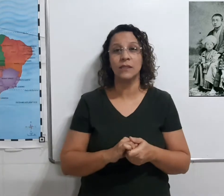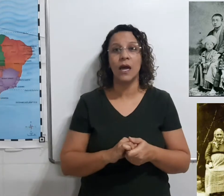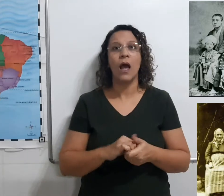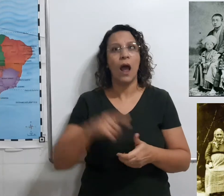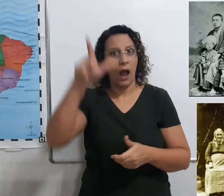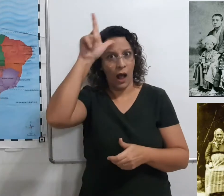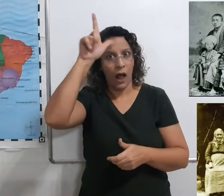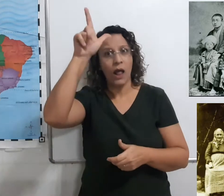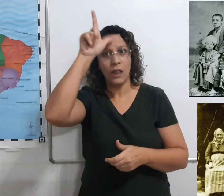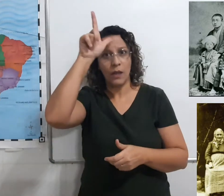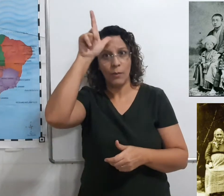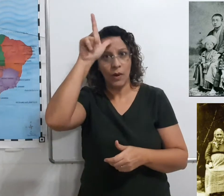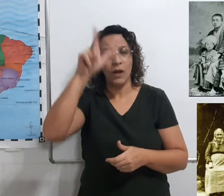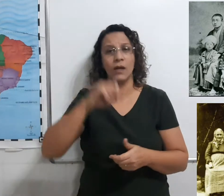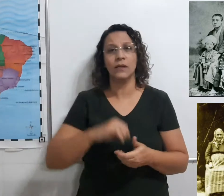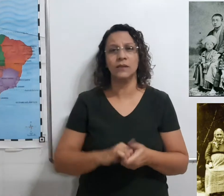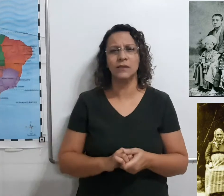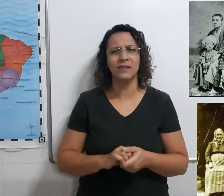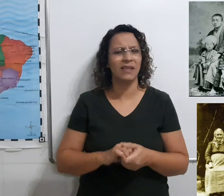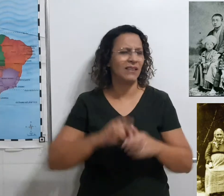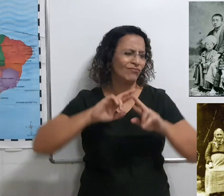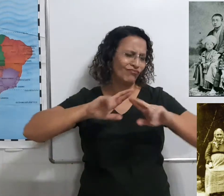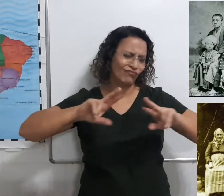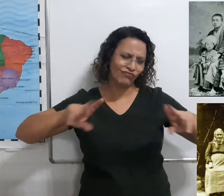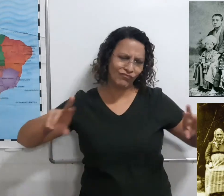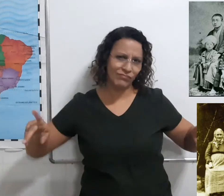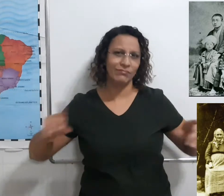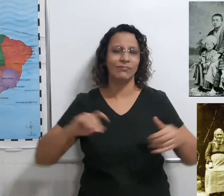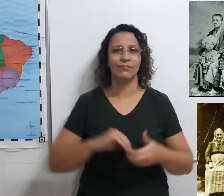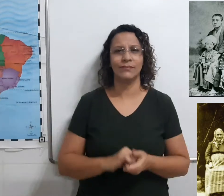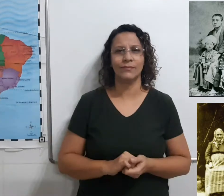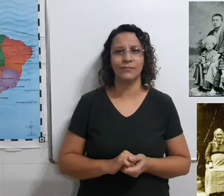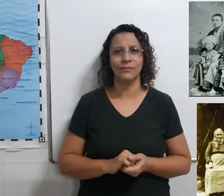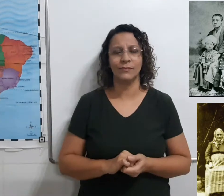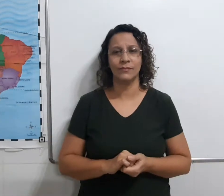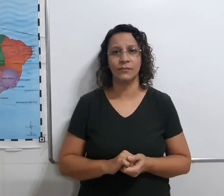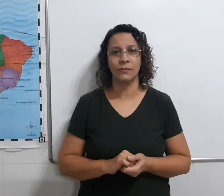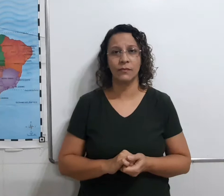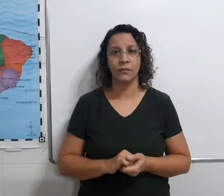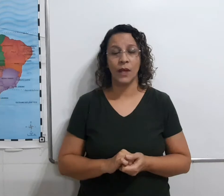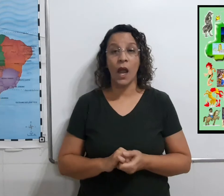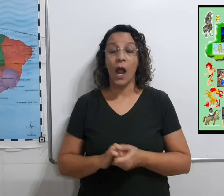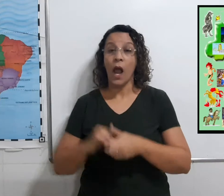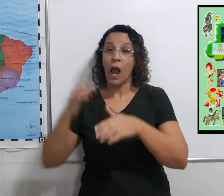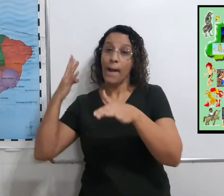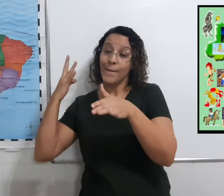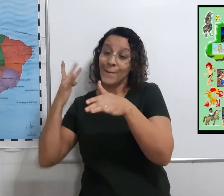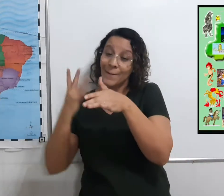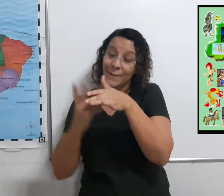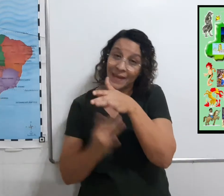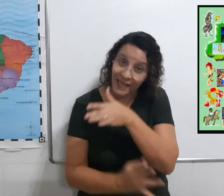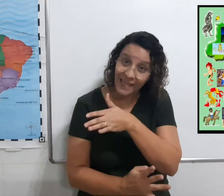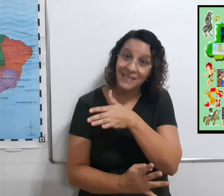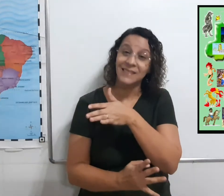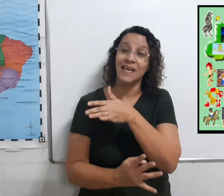alemães e etc. A imigração no Brasil fez os